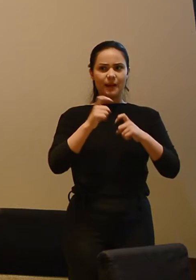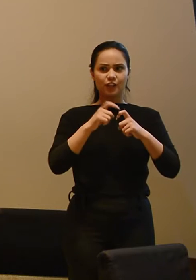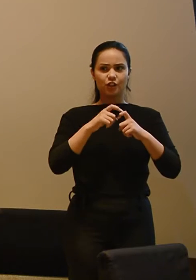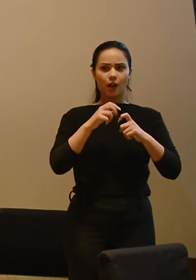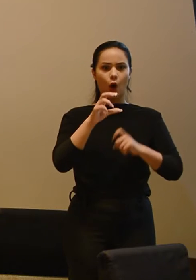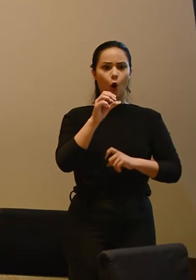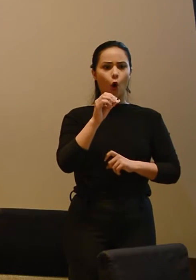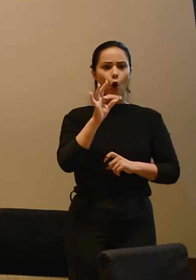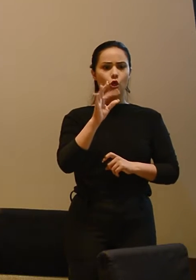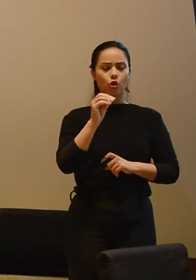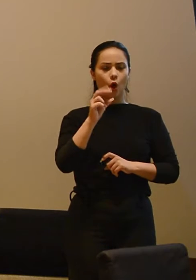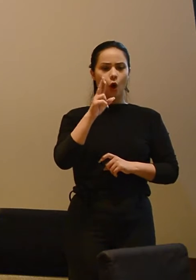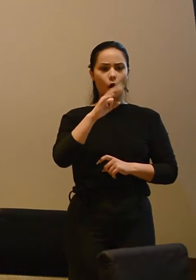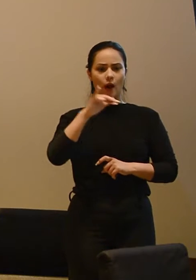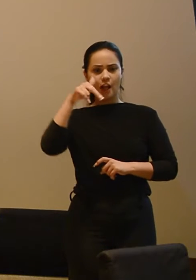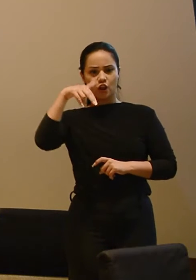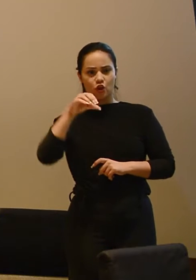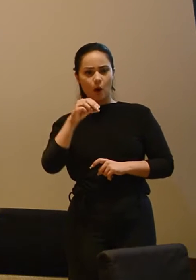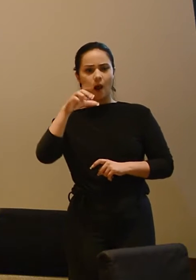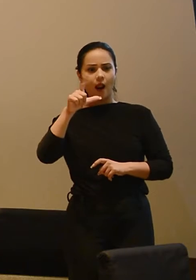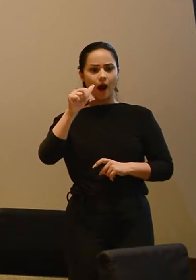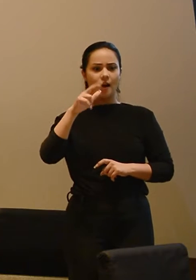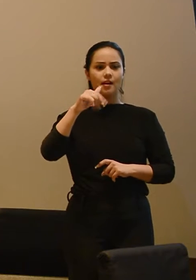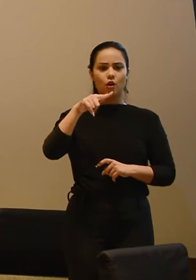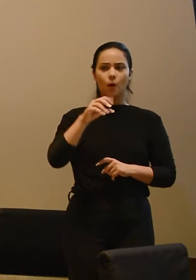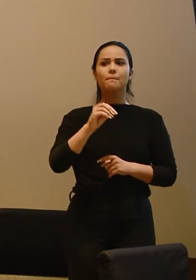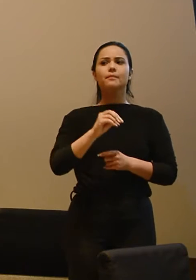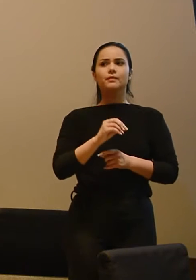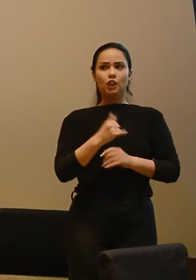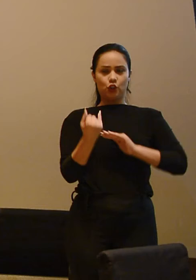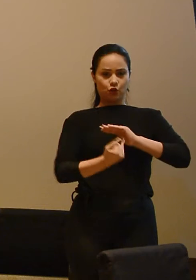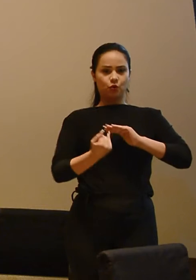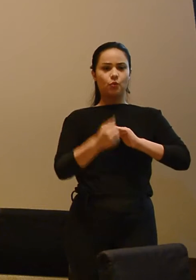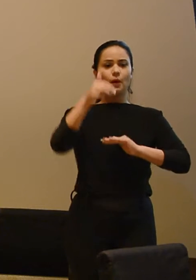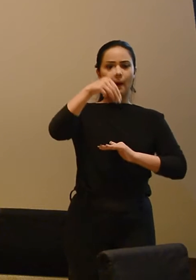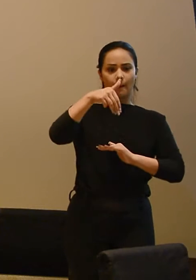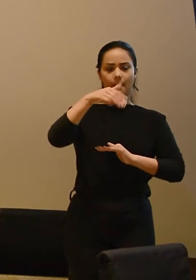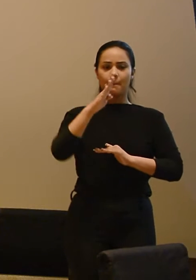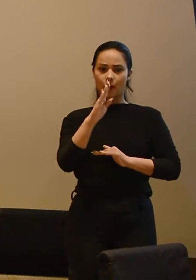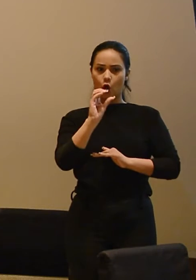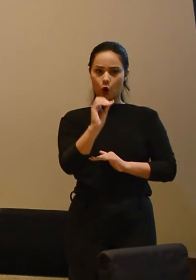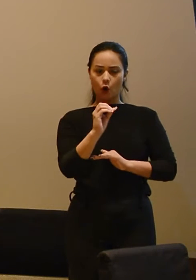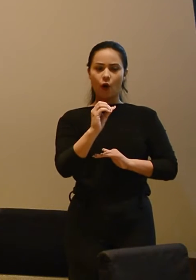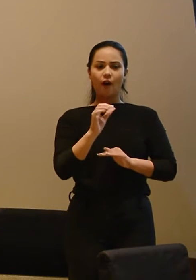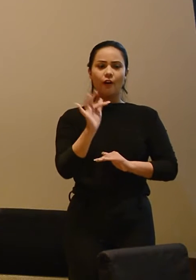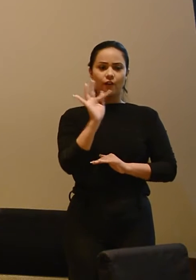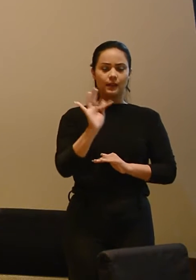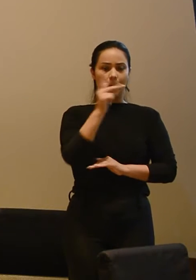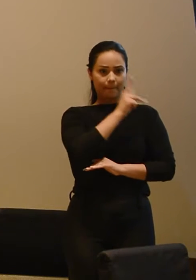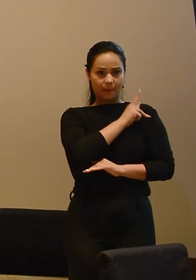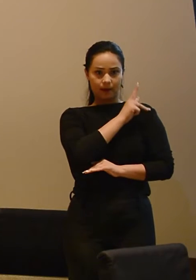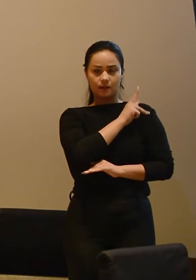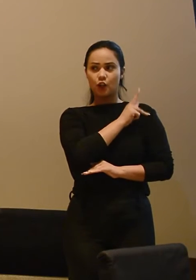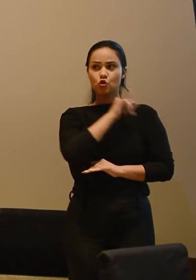otorrinolaringologista, ela que é médica otorrinolaringologista do Instituto Brasileiro de Otorrino IBO, mestra pela Universidade Estadual